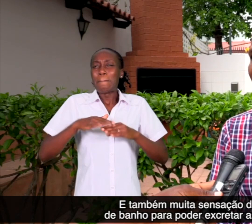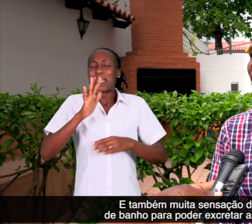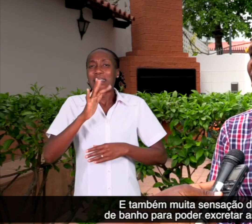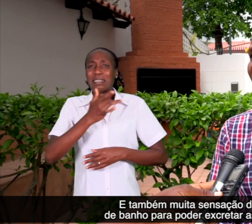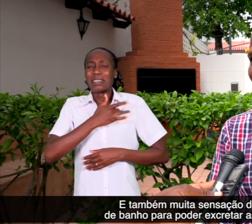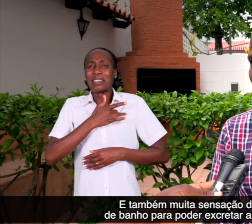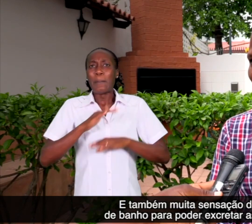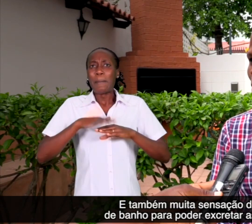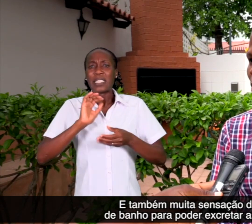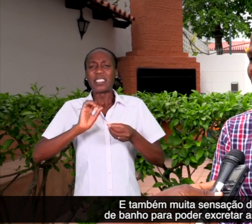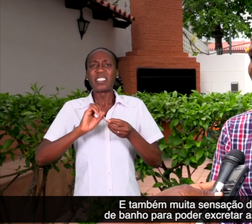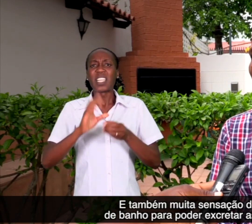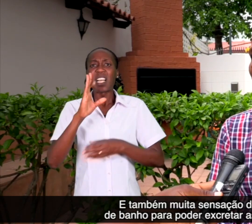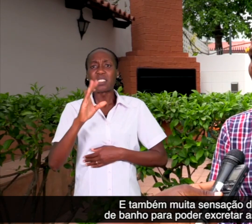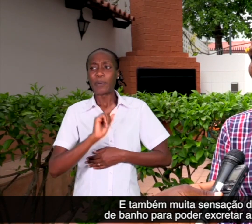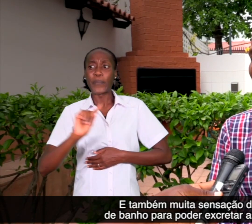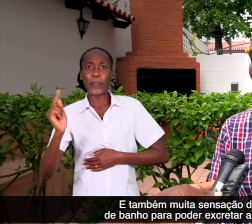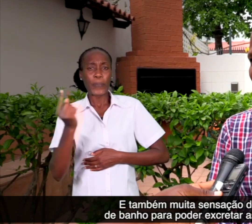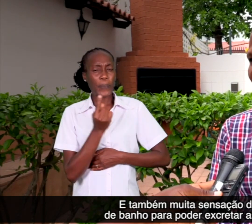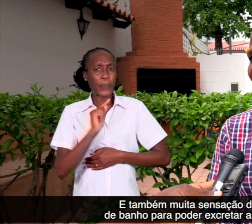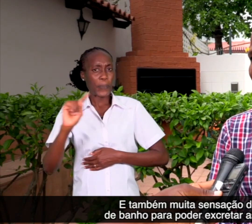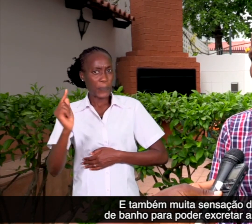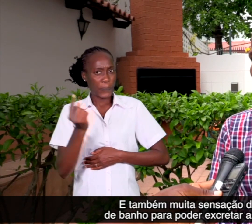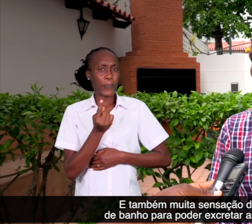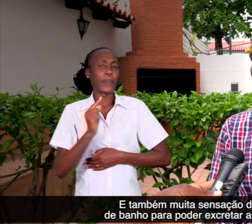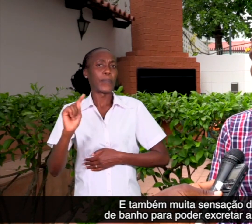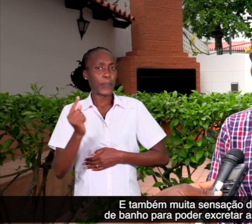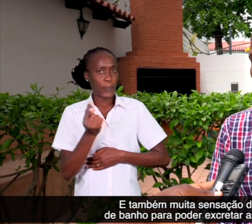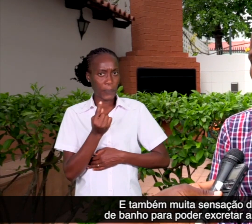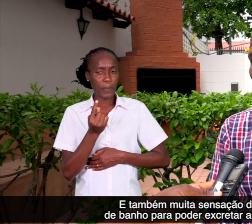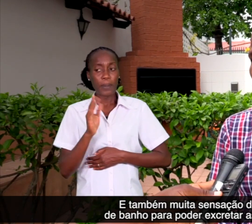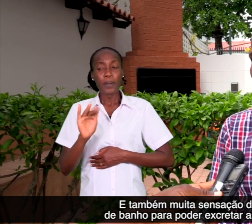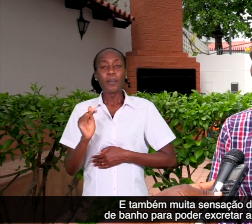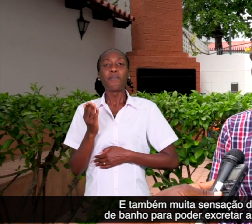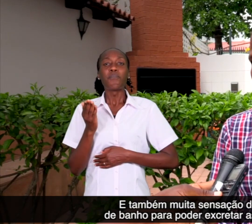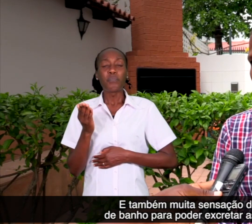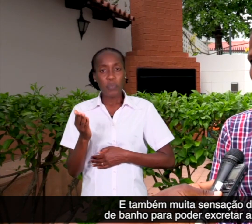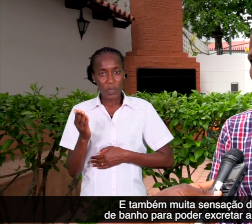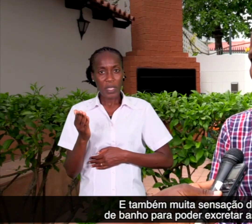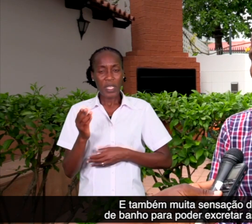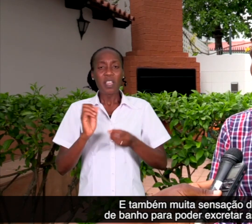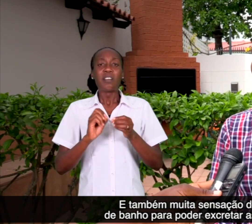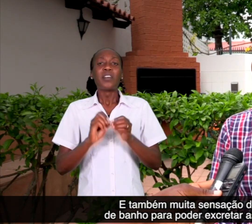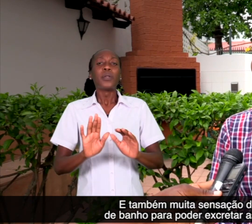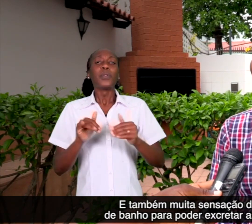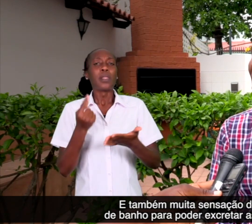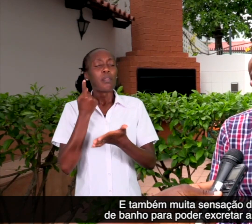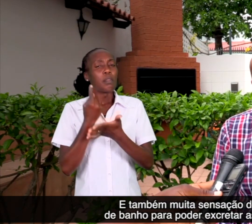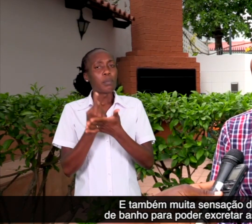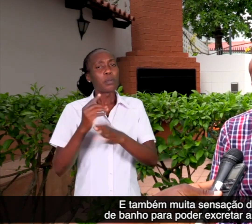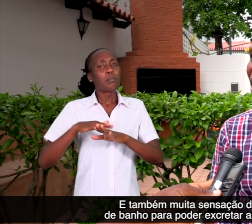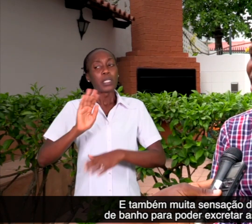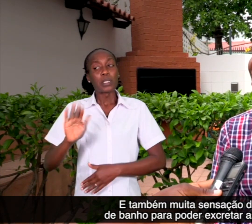também de ir à casa de banho para poder excretar, ok? As substâncias nesse caso. Então é importante que